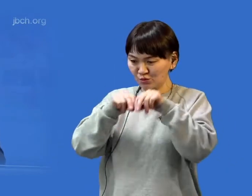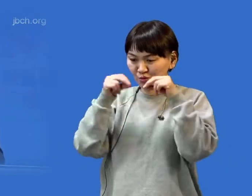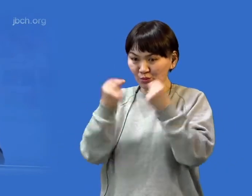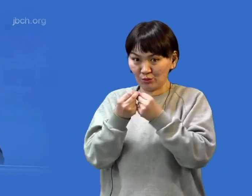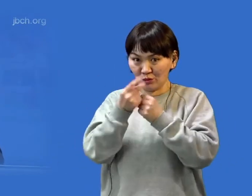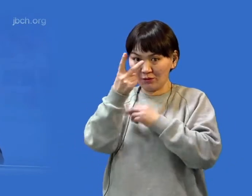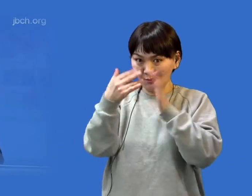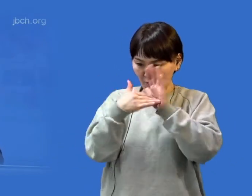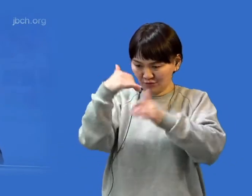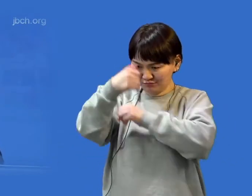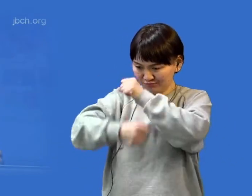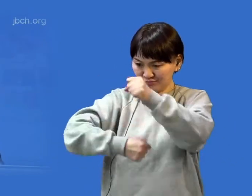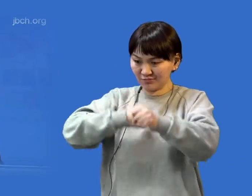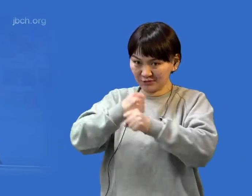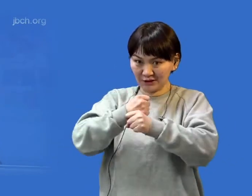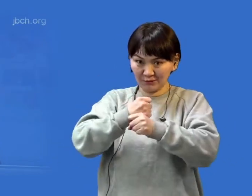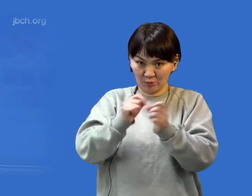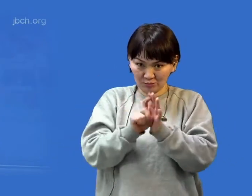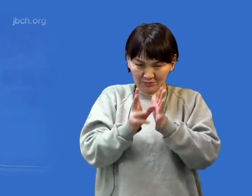төрх